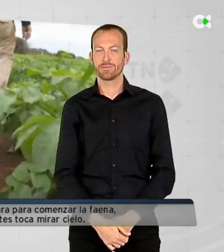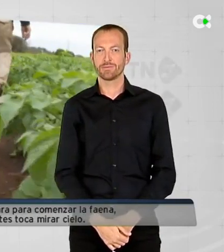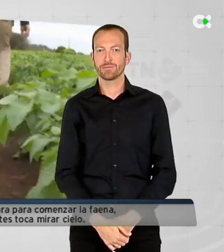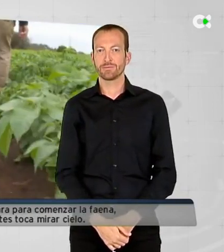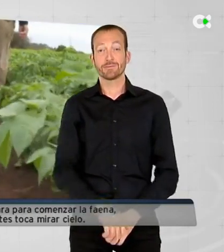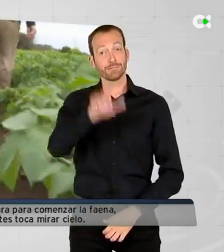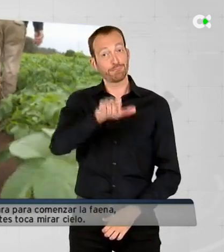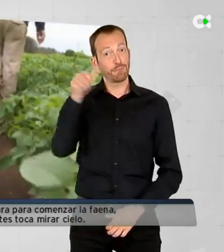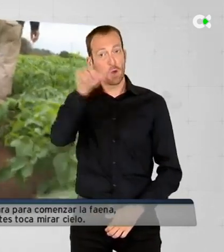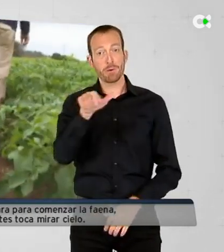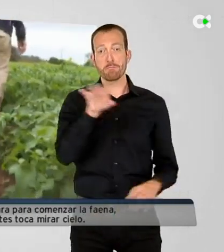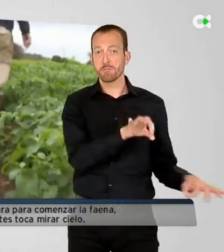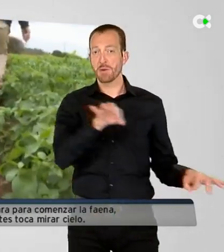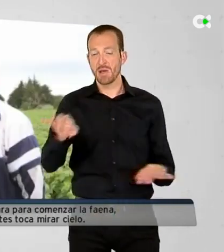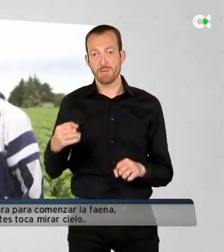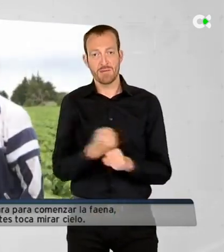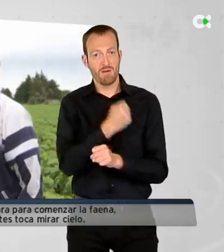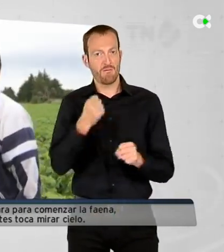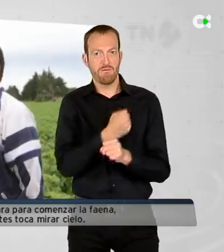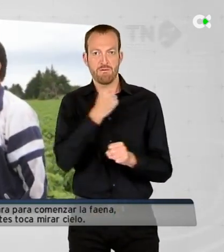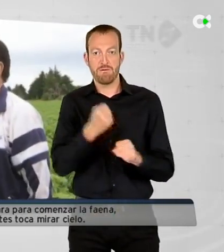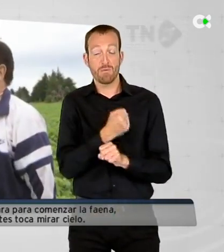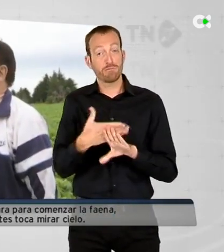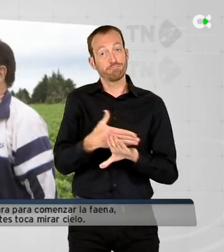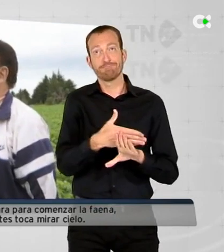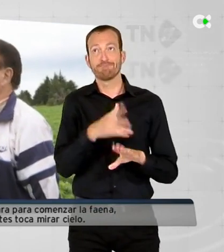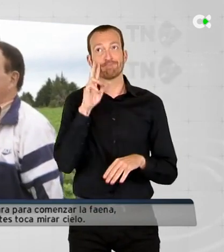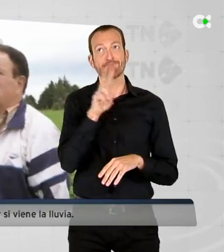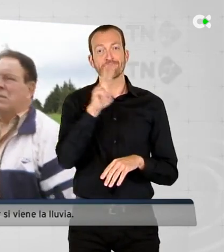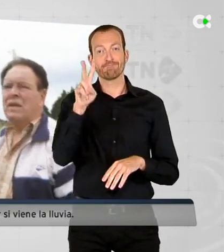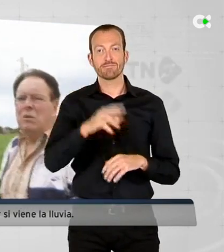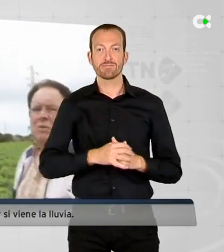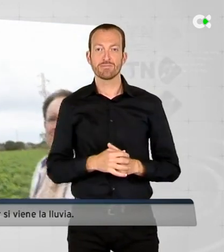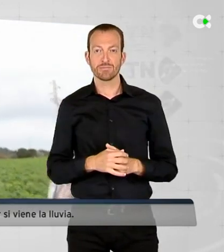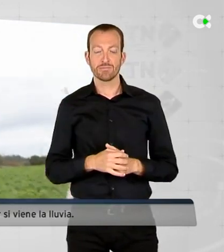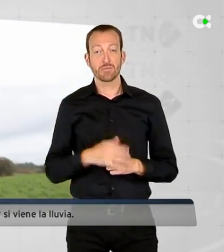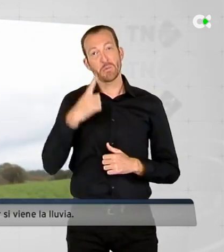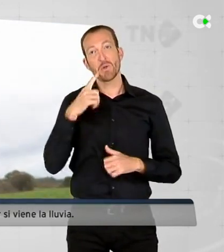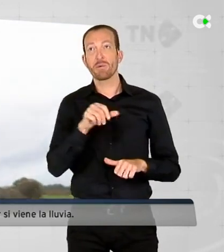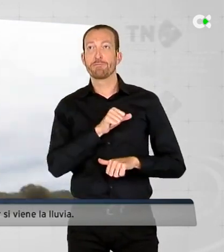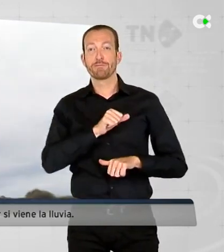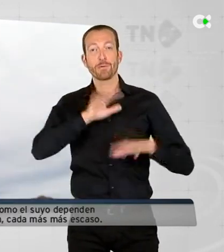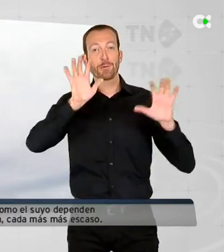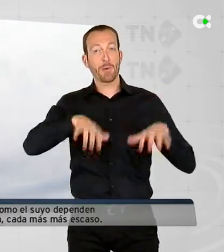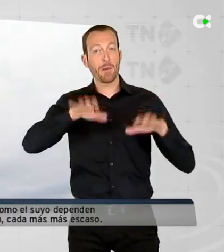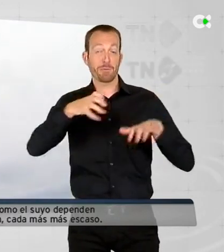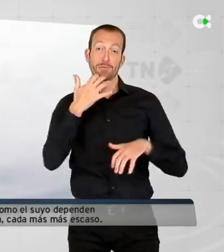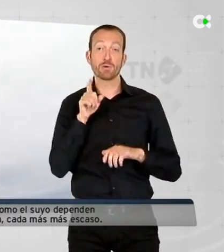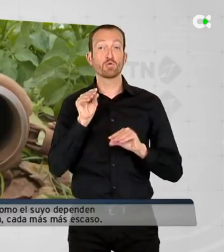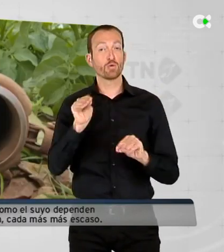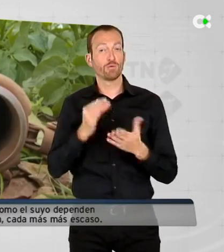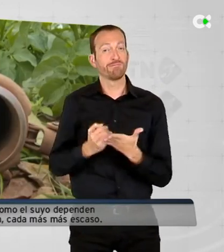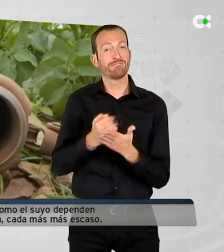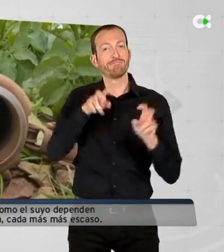Pedro se prepara para comenzar la faena, pero antes toca mirar al cielo. Y así viene la lluvia. Cultivos como el suyo